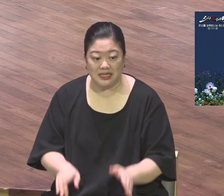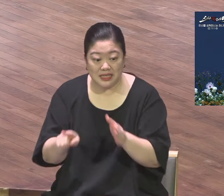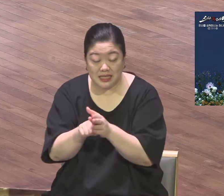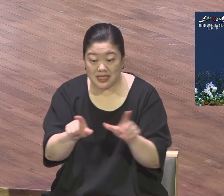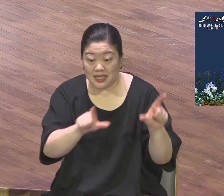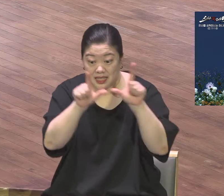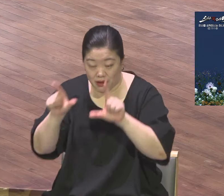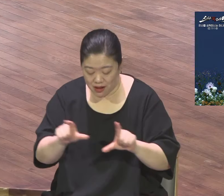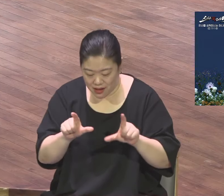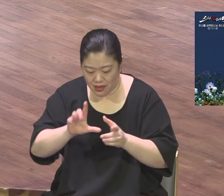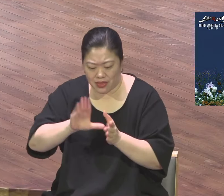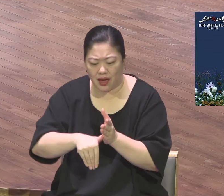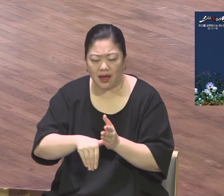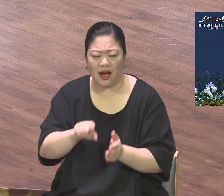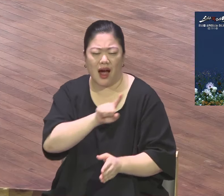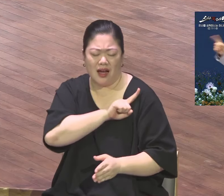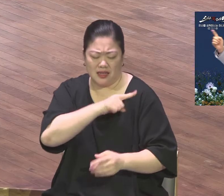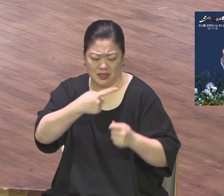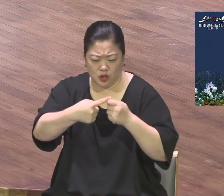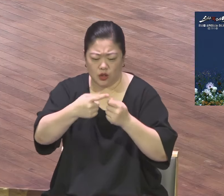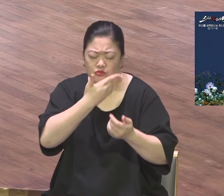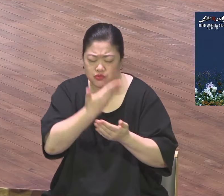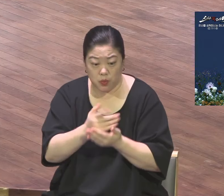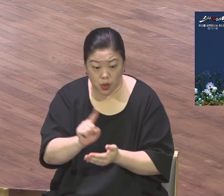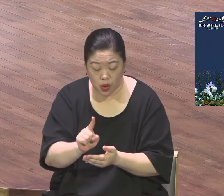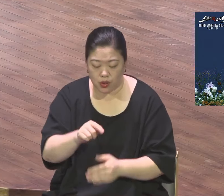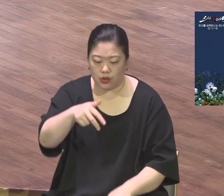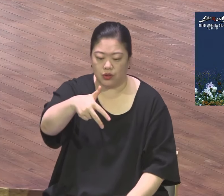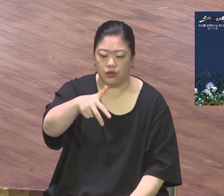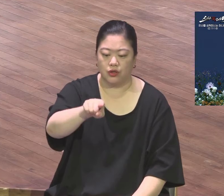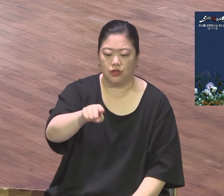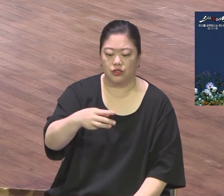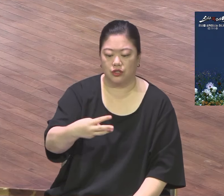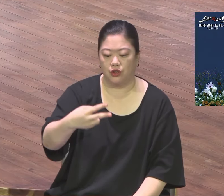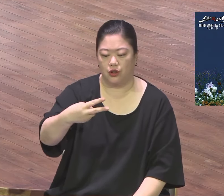이 발판의 첫째가 뭐예요? 하나님의 절대주권